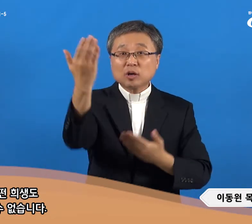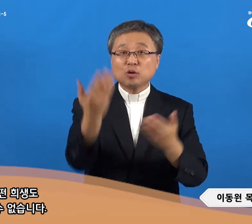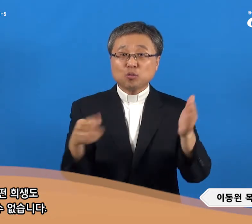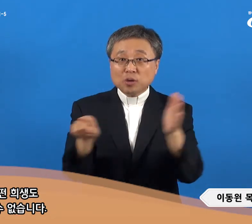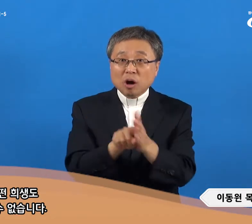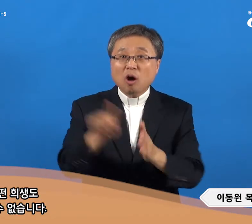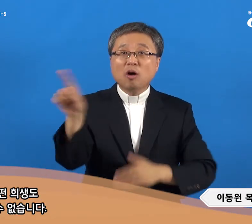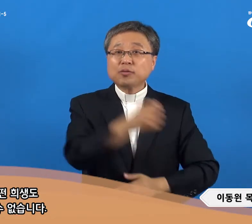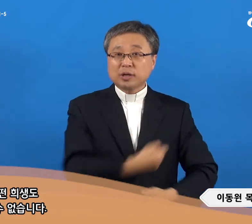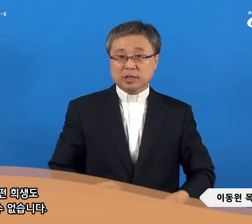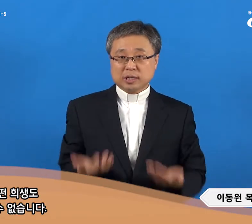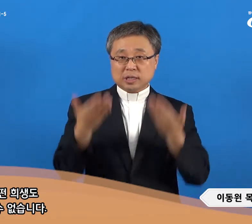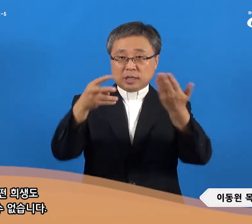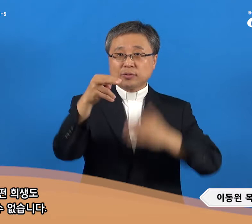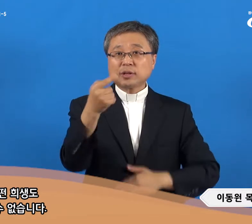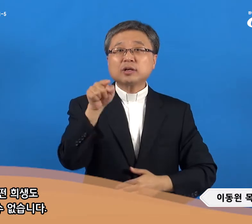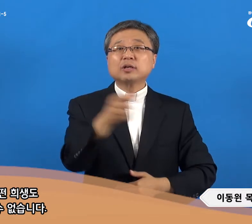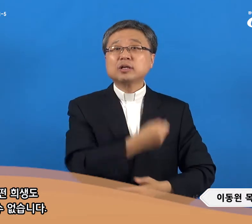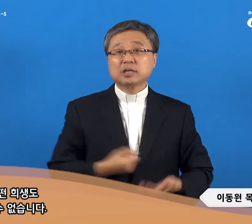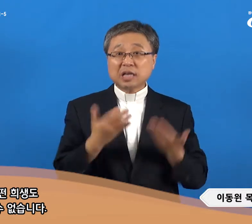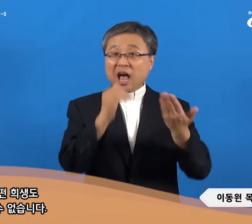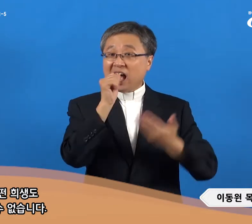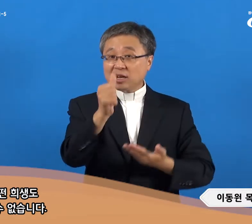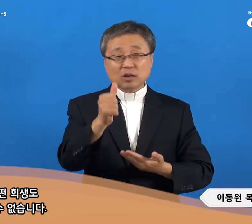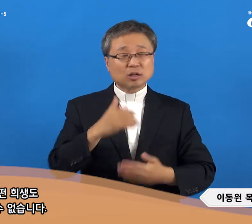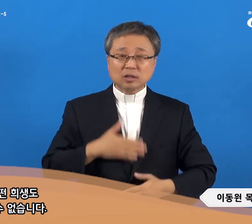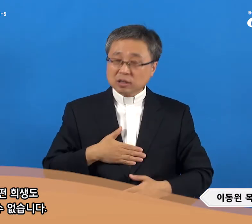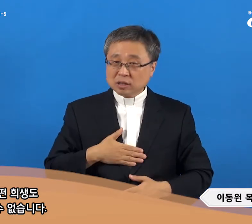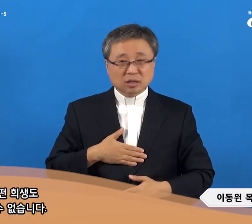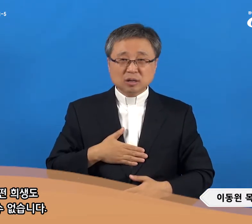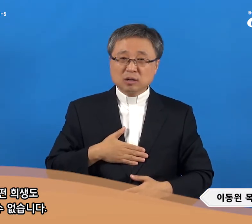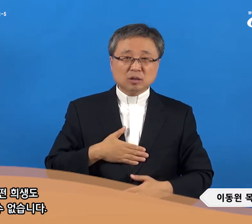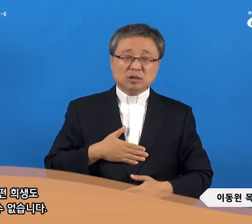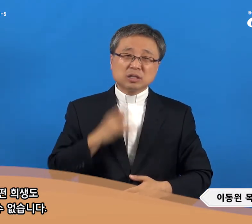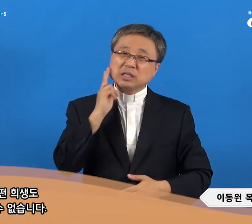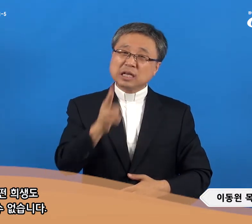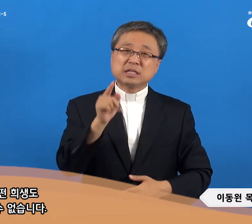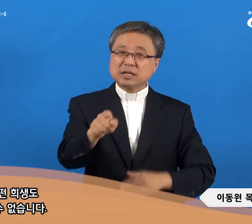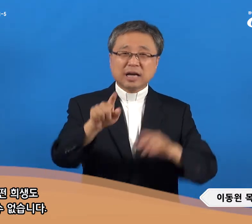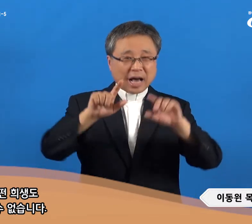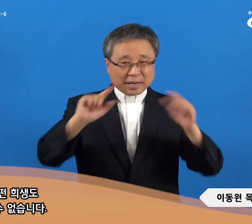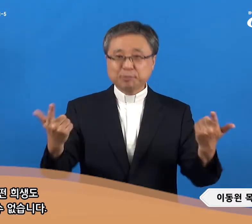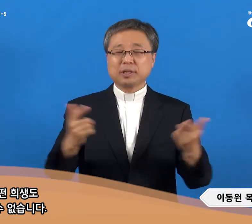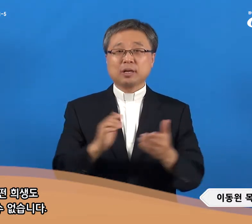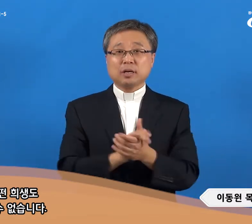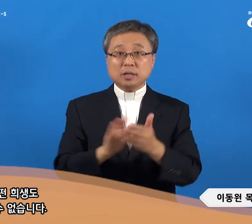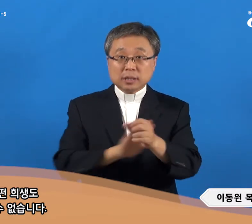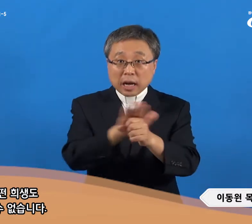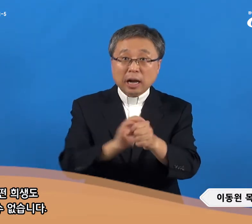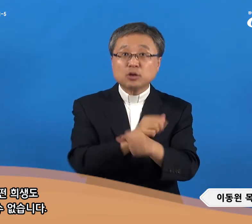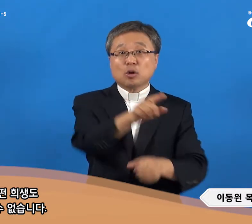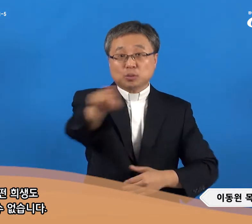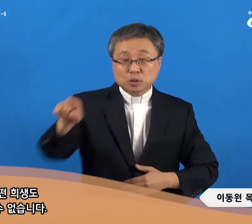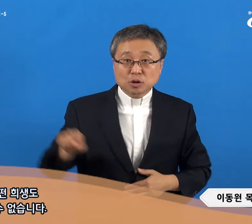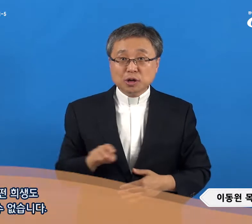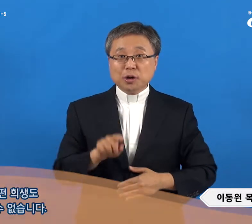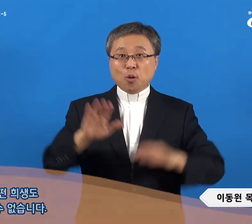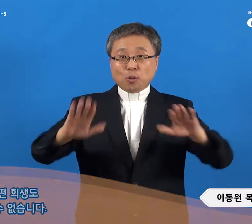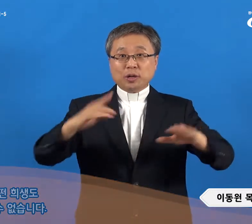어떤 희생도 그 희생은 결코 지나친 것이 아닙니다. 사랑하는 여러분, 이 가을